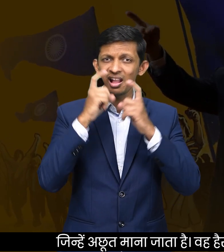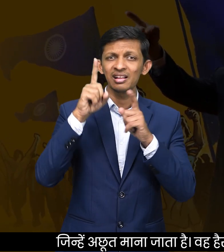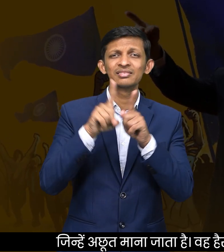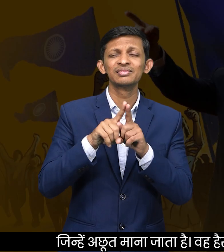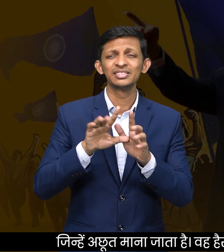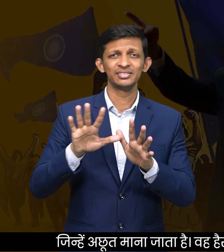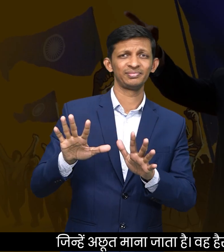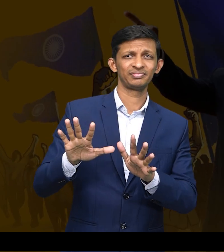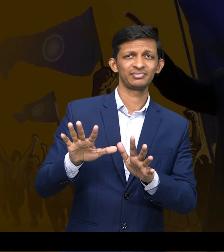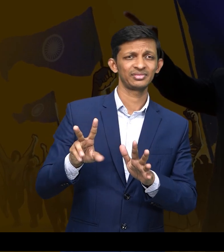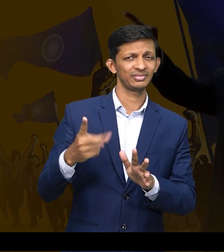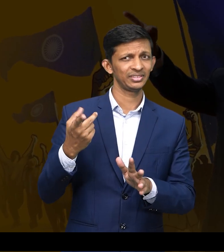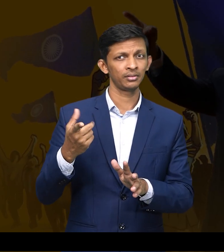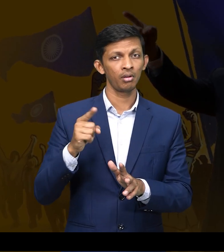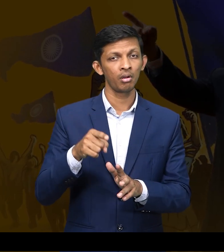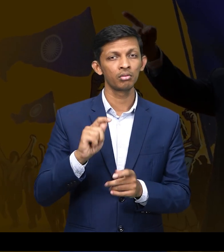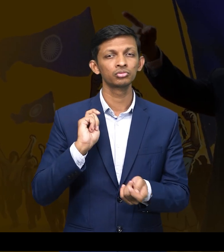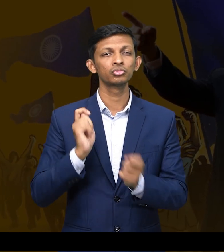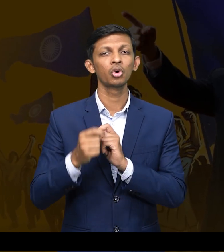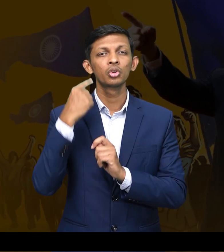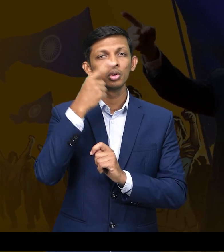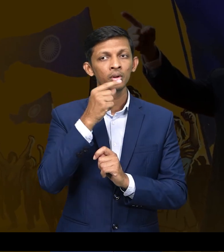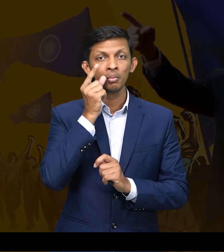अचानक बदल गया और वह चला गया।